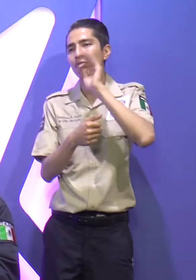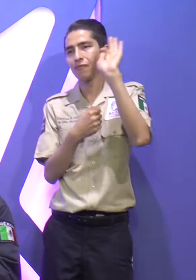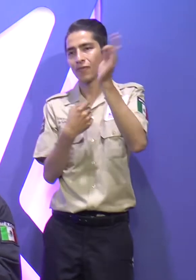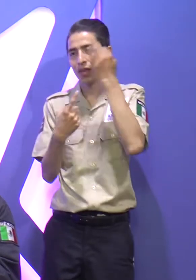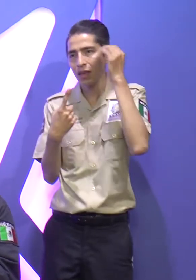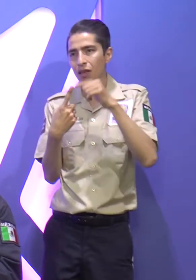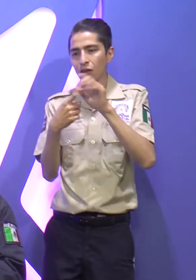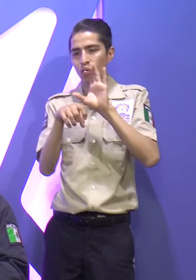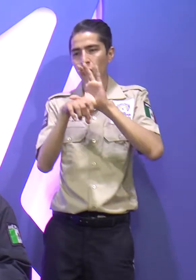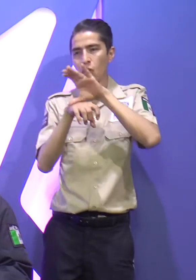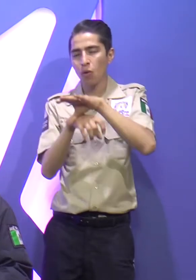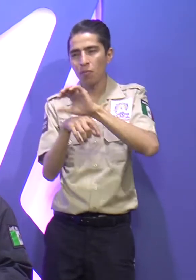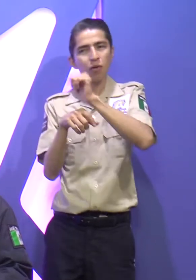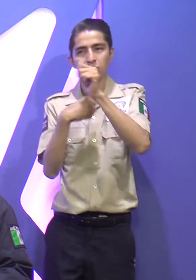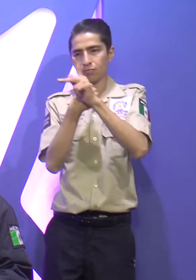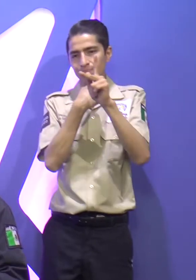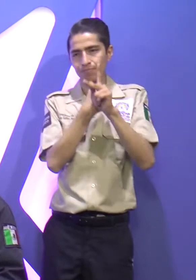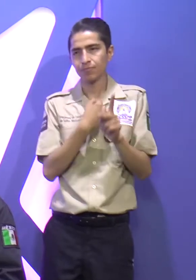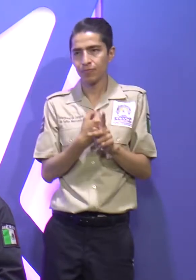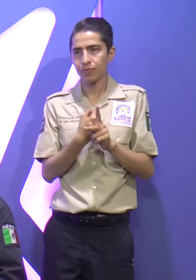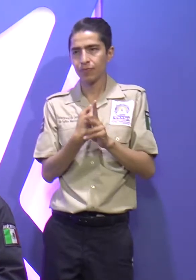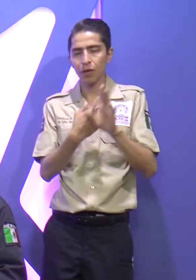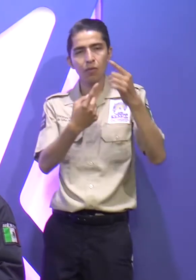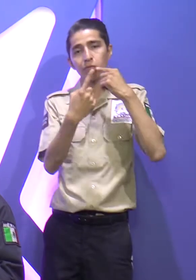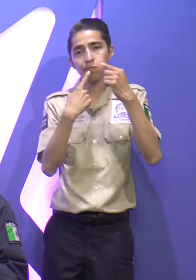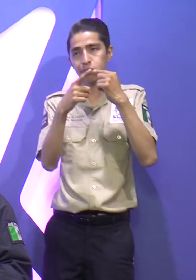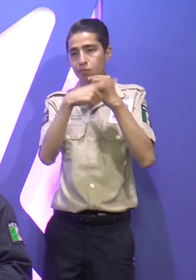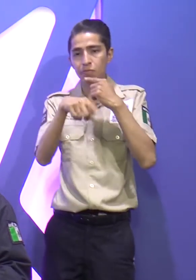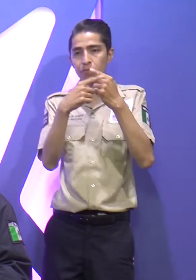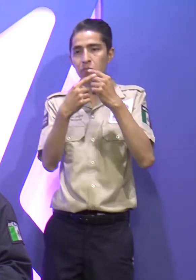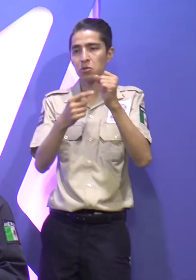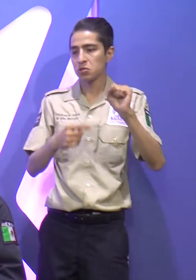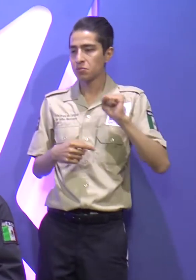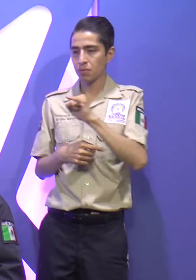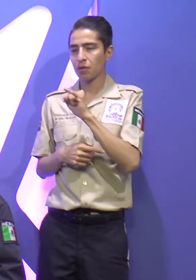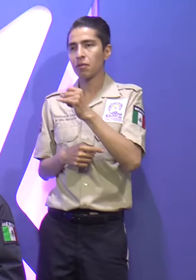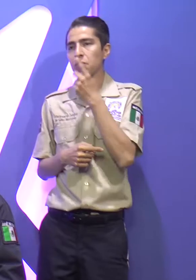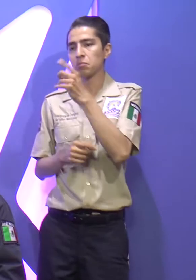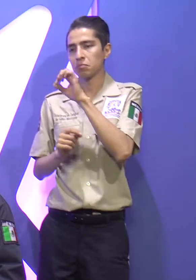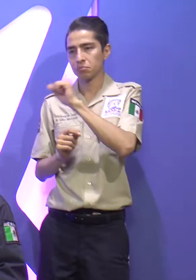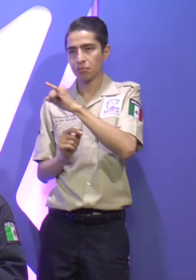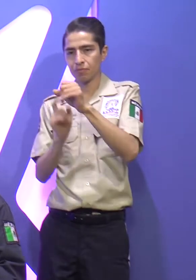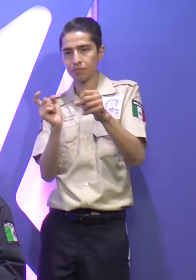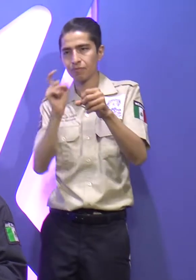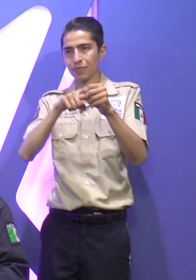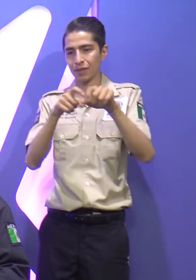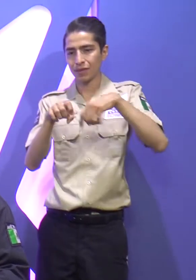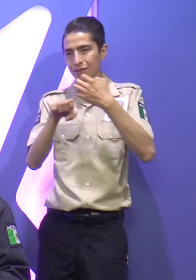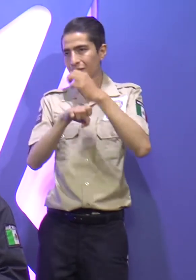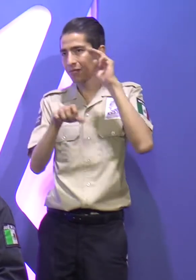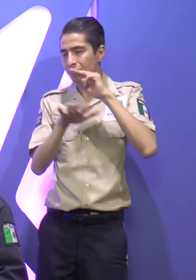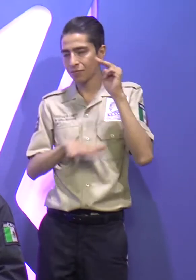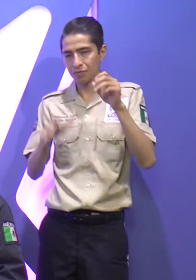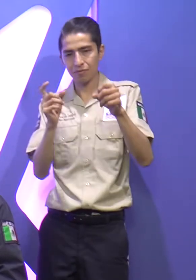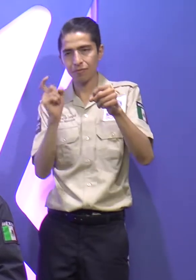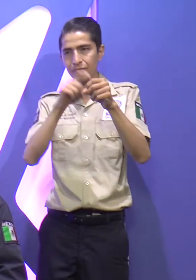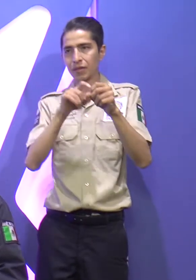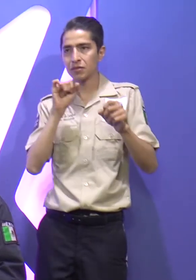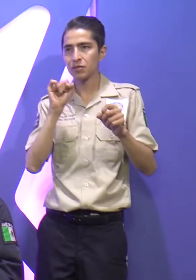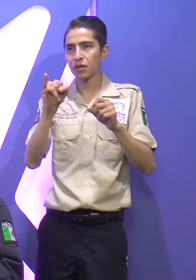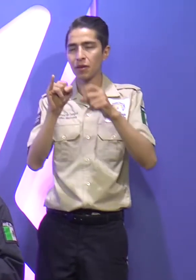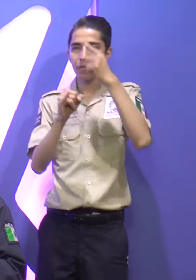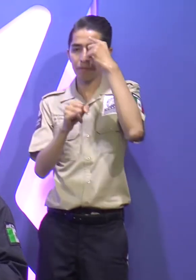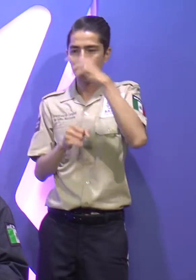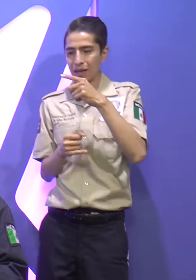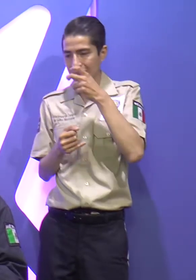Federal, Colombia y algunos otros países, pues bueno, nos autorizan el ingreso al Estado de Michoacán para poder utilizar